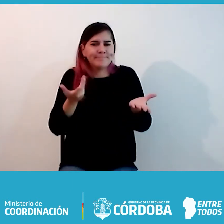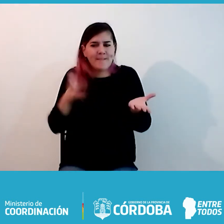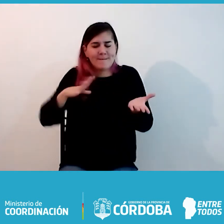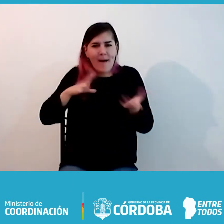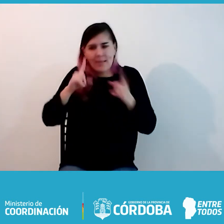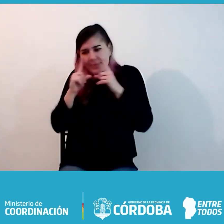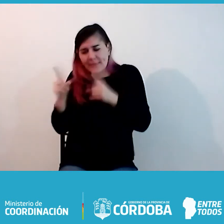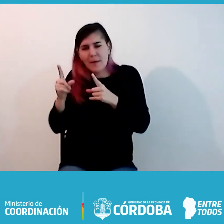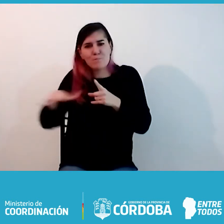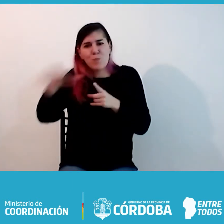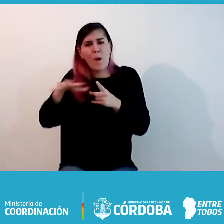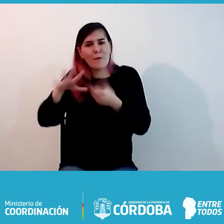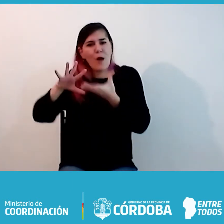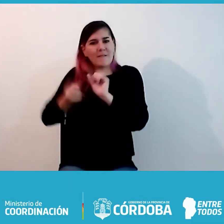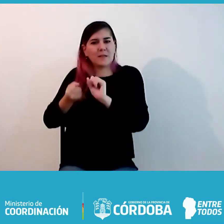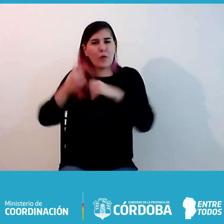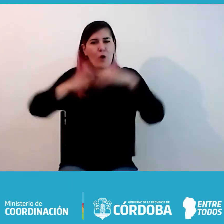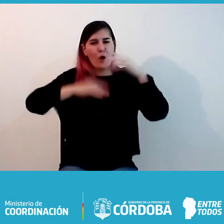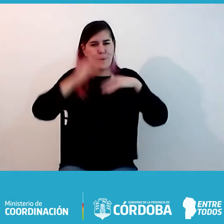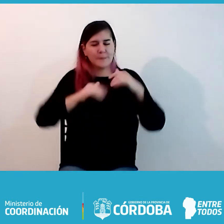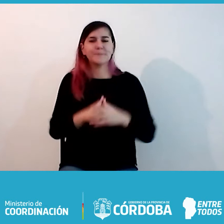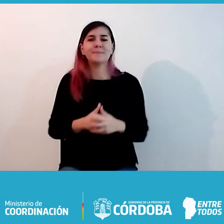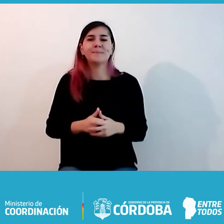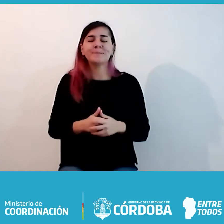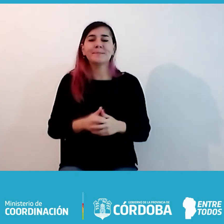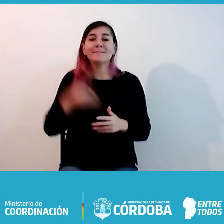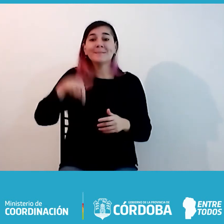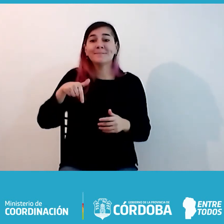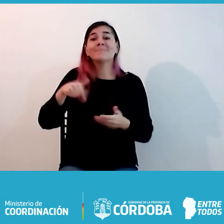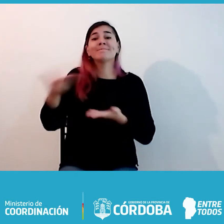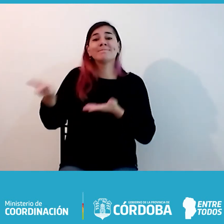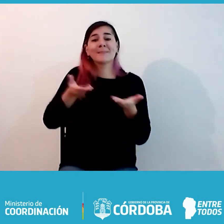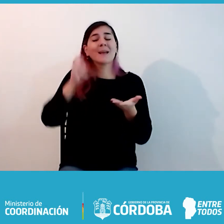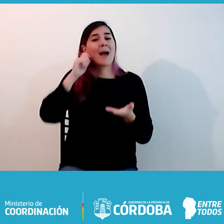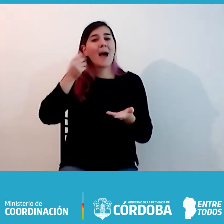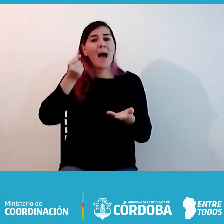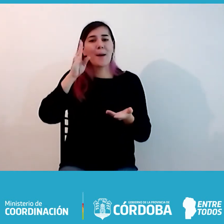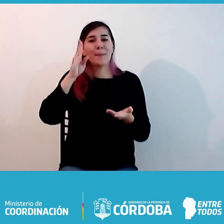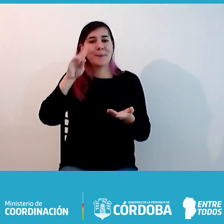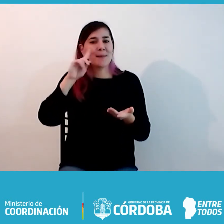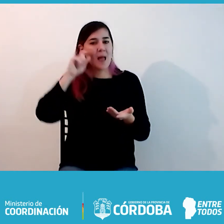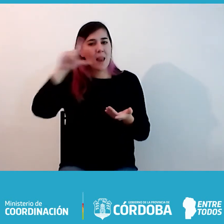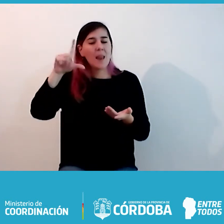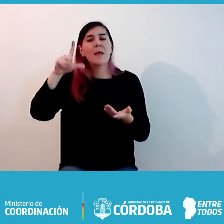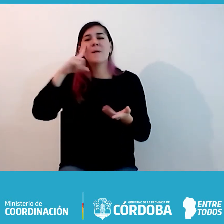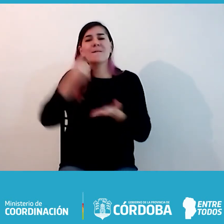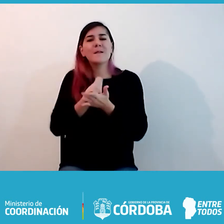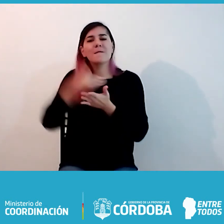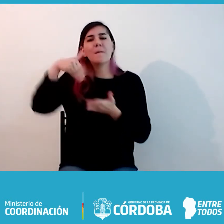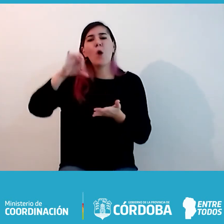la obra. Seguidamente toma la palabra el señor Baucia Iván Gabriel, quien se presenta y dice ser habitante de Molinari, Valle de